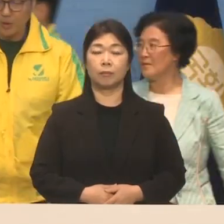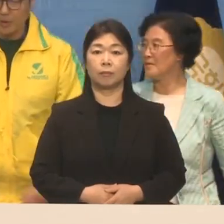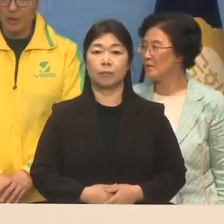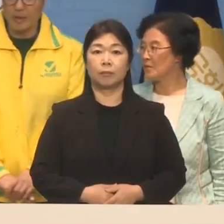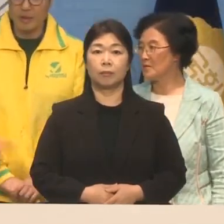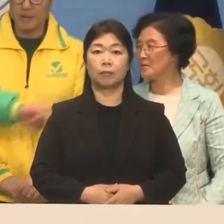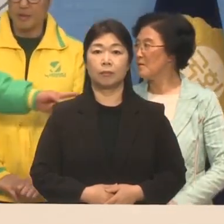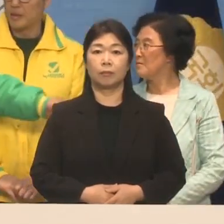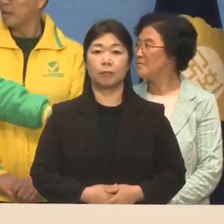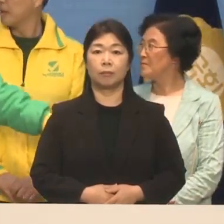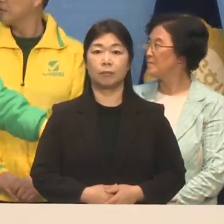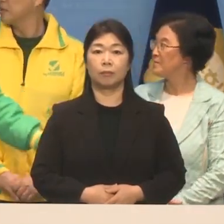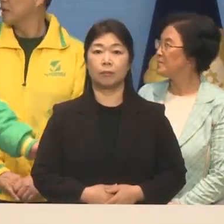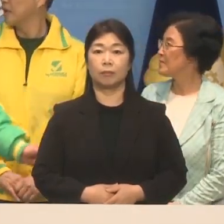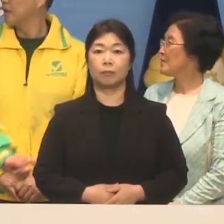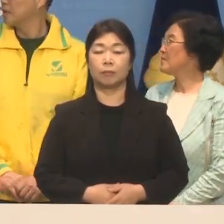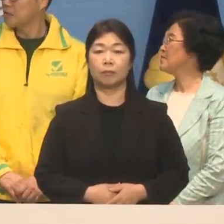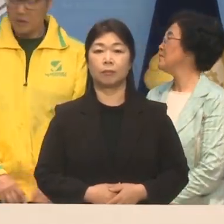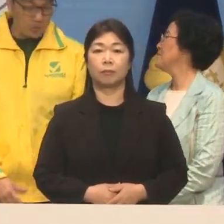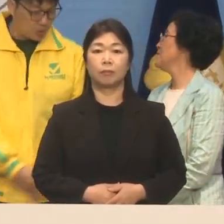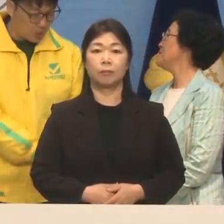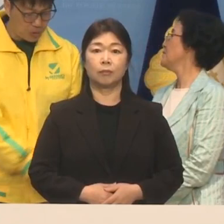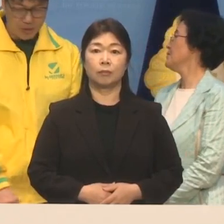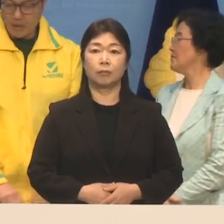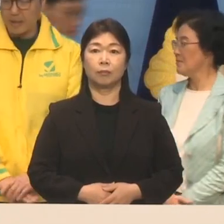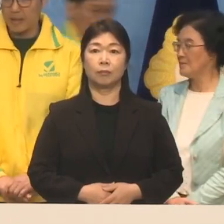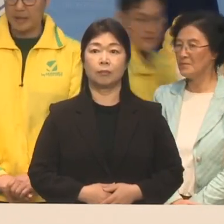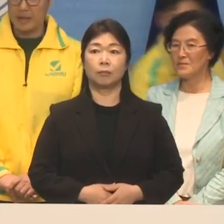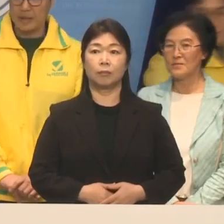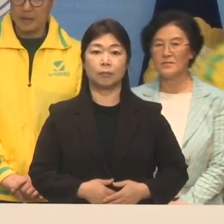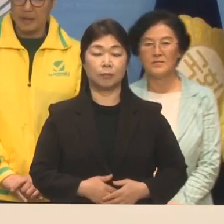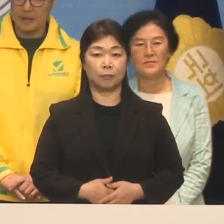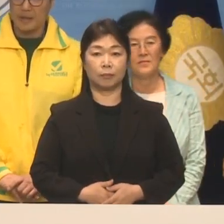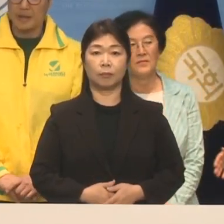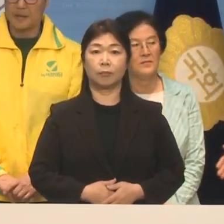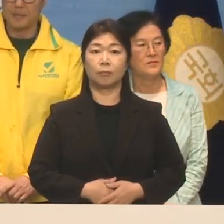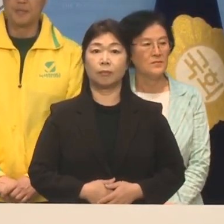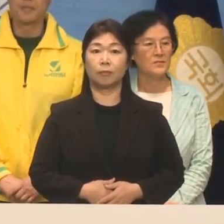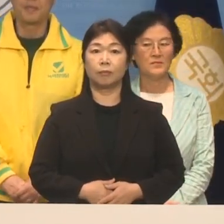이쪽으로? 네. 한 분이 이쪽으로 가셔야 되는데. 네. 정 선생님 이쪽. 네.